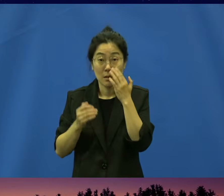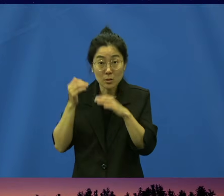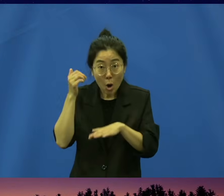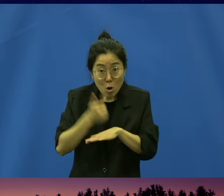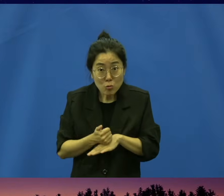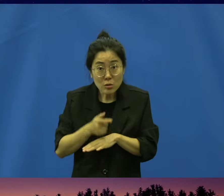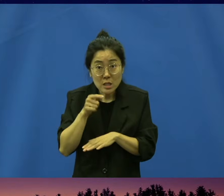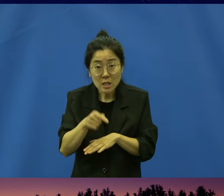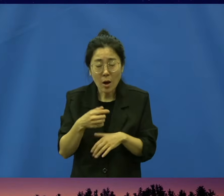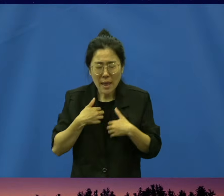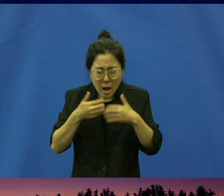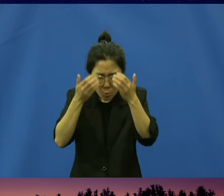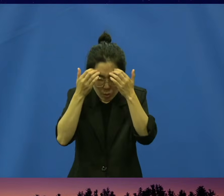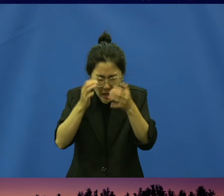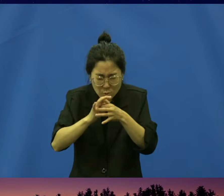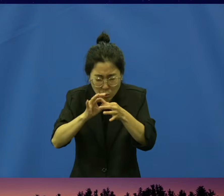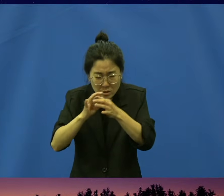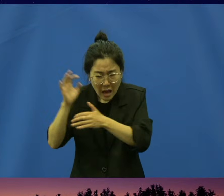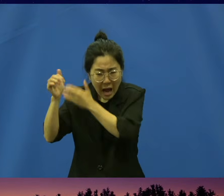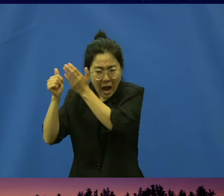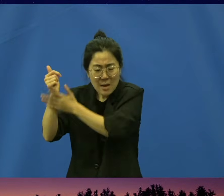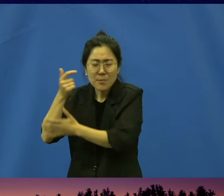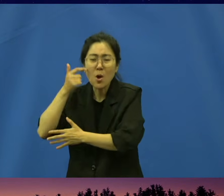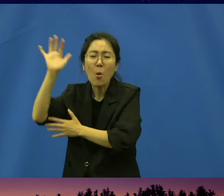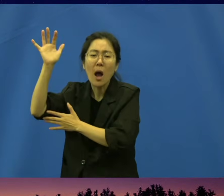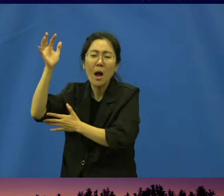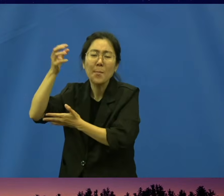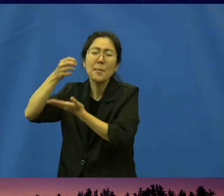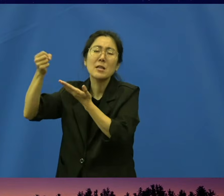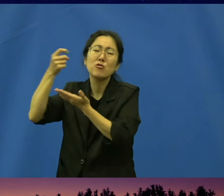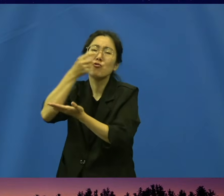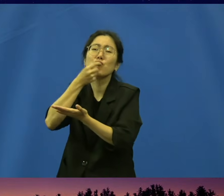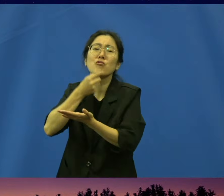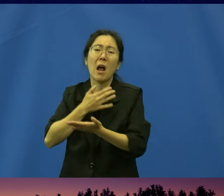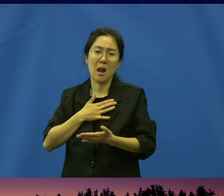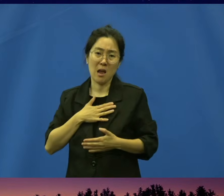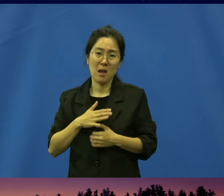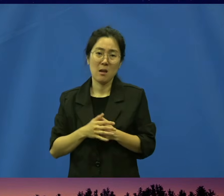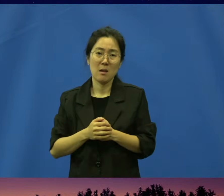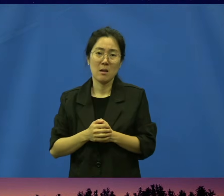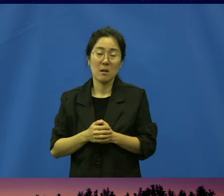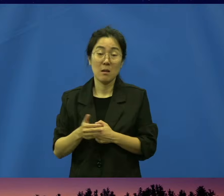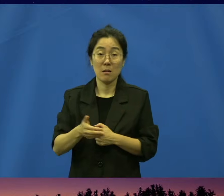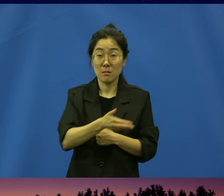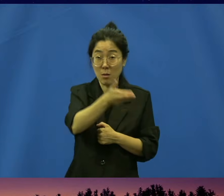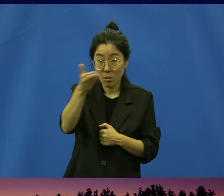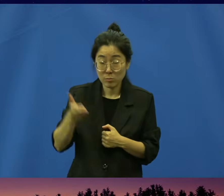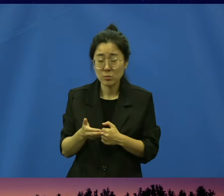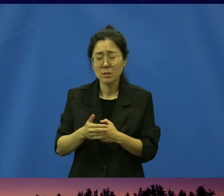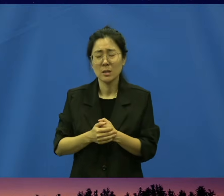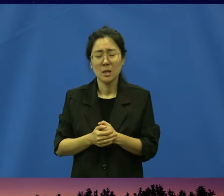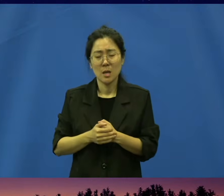구하는 기도를 드리셨습니다. 우리도 나를 영화롭게 하사